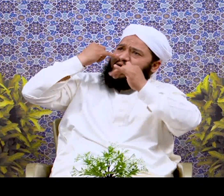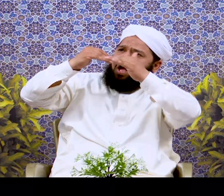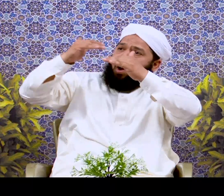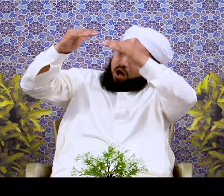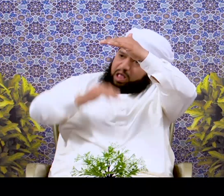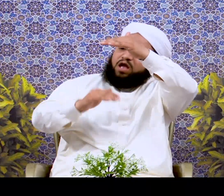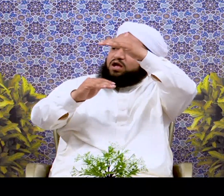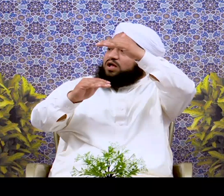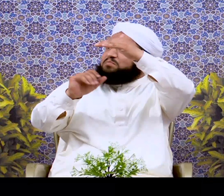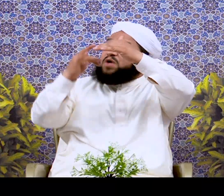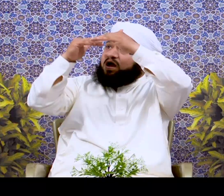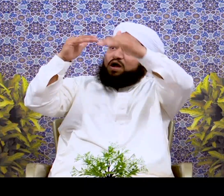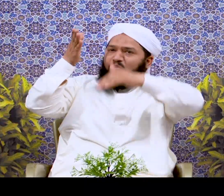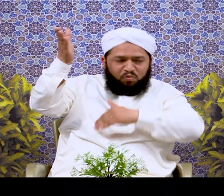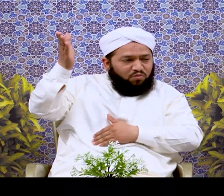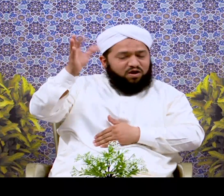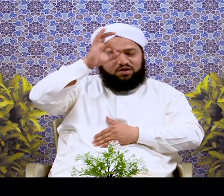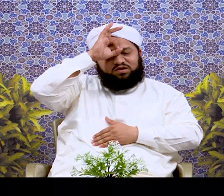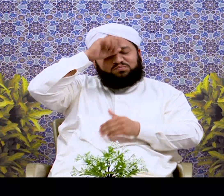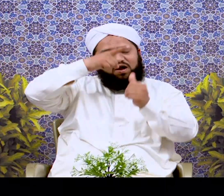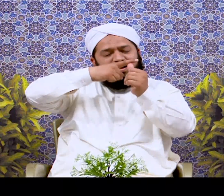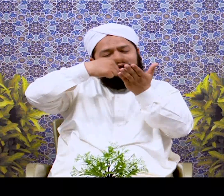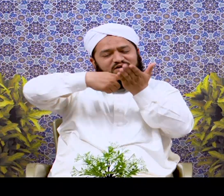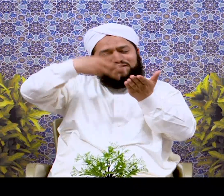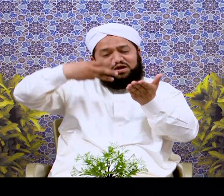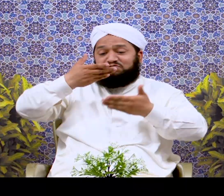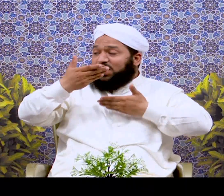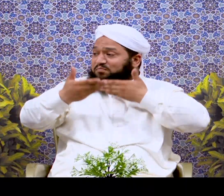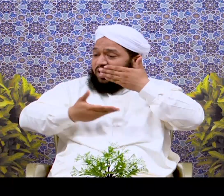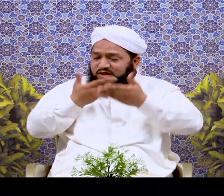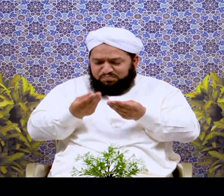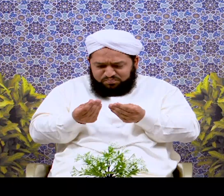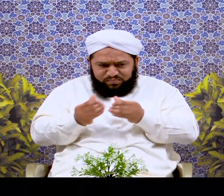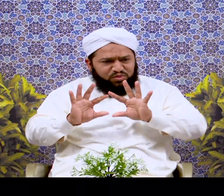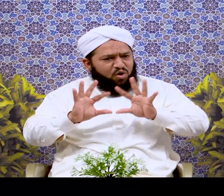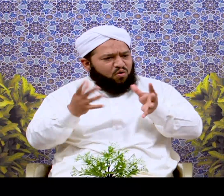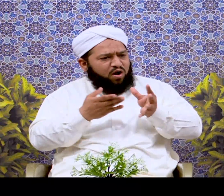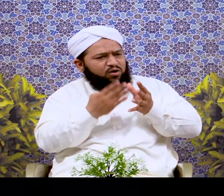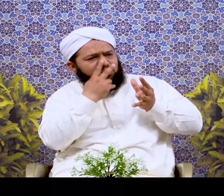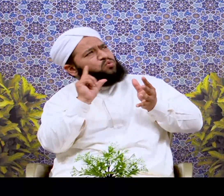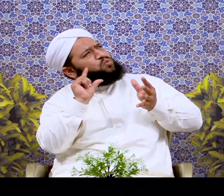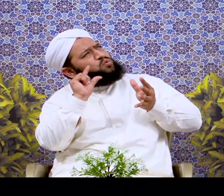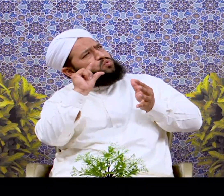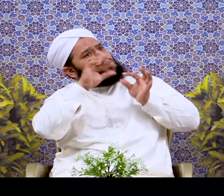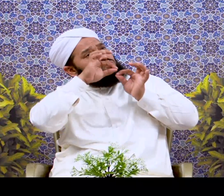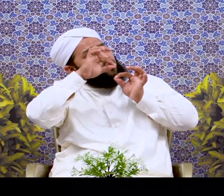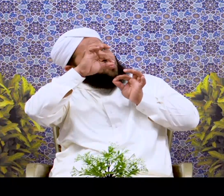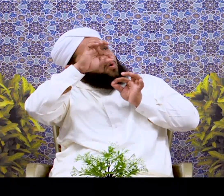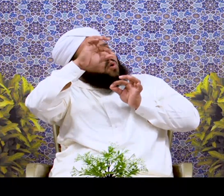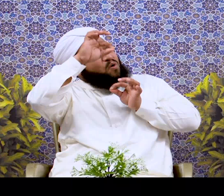بھی نیچے ہے۔ سیدی اعلی حضرت رحمت اللہ علیہ فرماتے ہیں زمین سے سدرۃ المنتہا کا فاصلہ 50,000